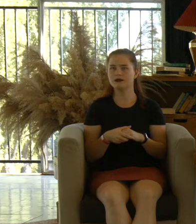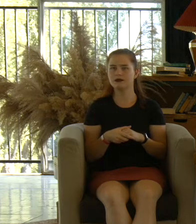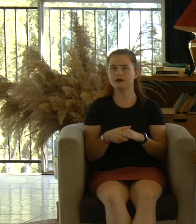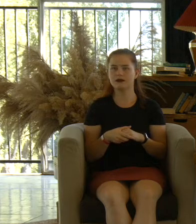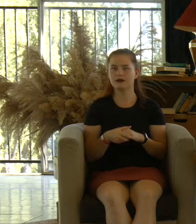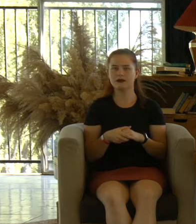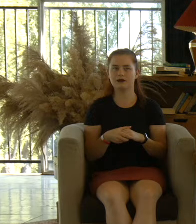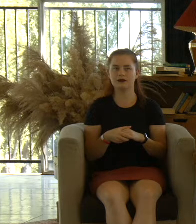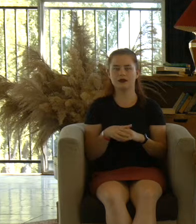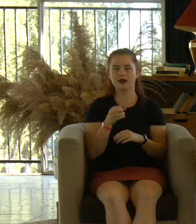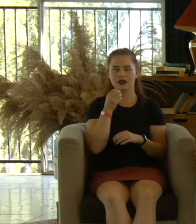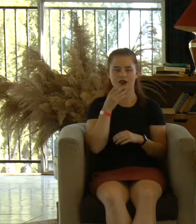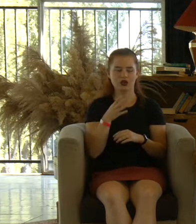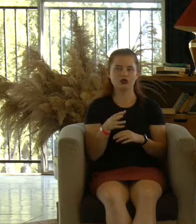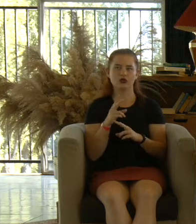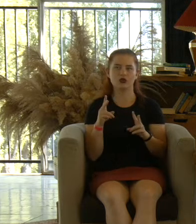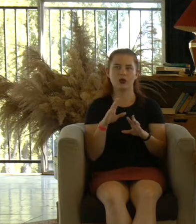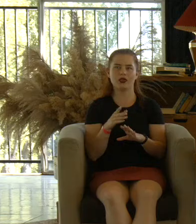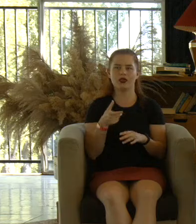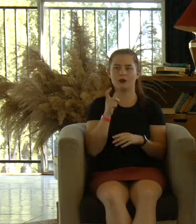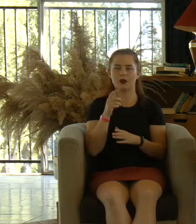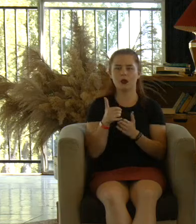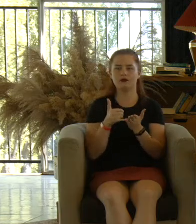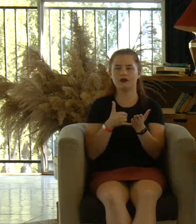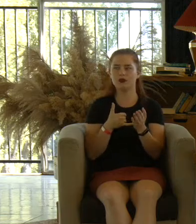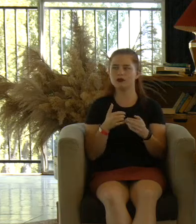алкоголь? Уже проще. Кто не пьет вино?